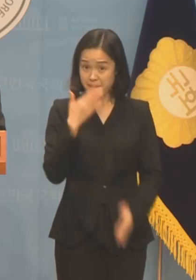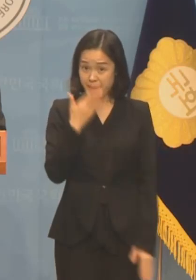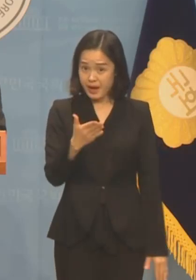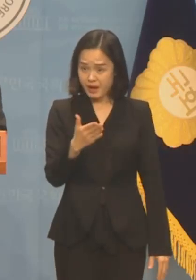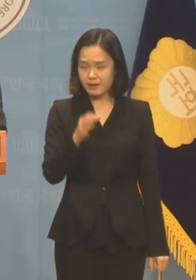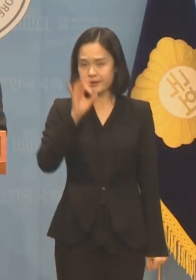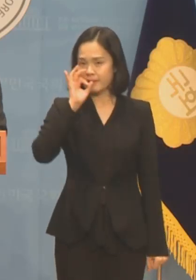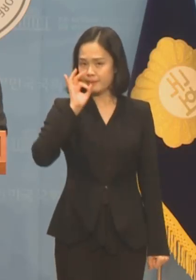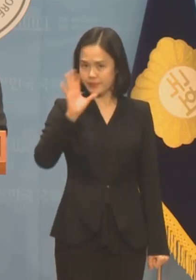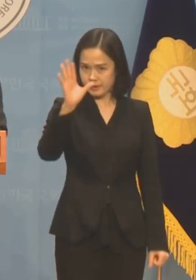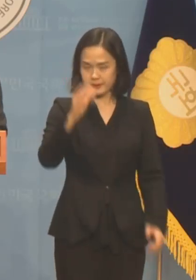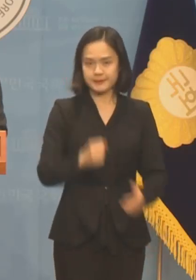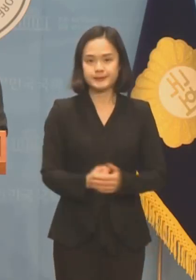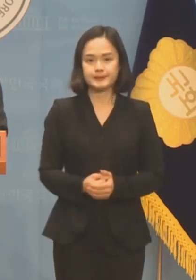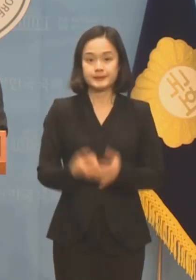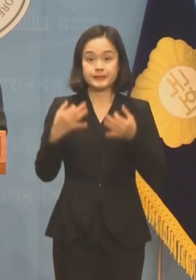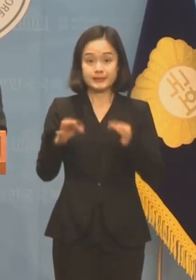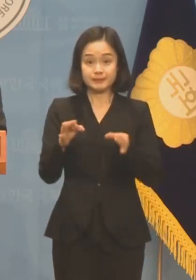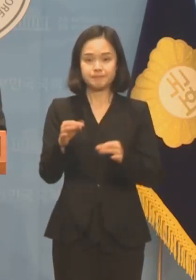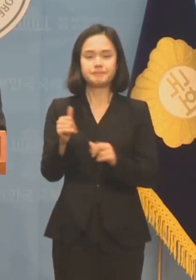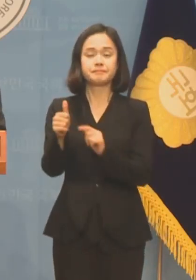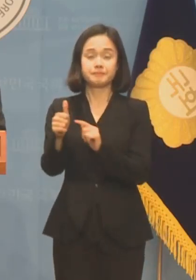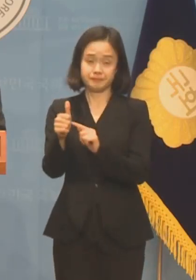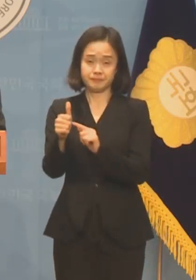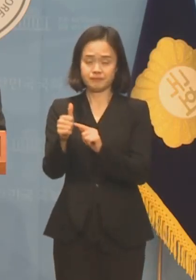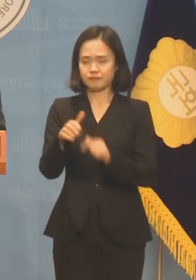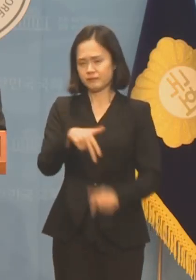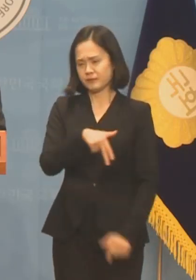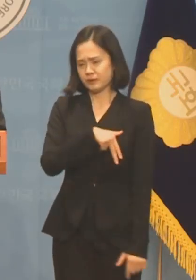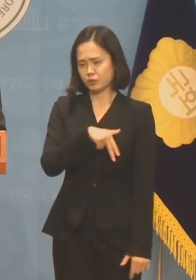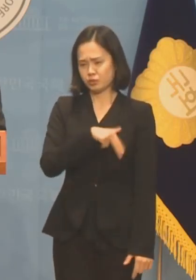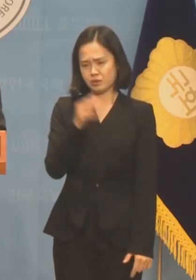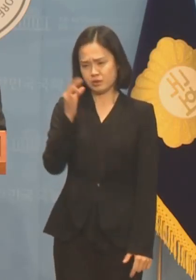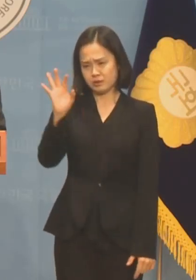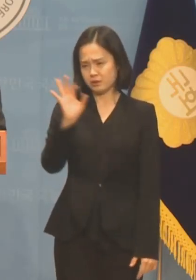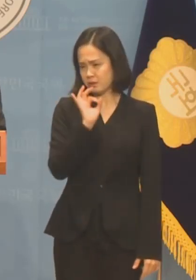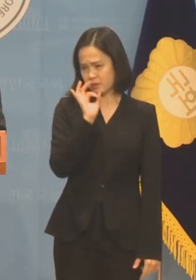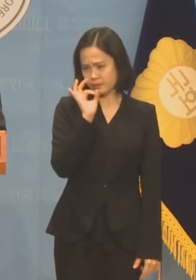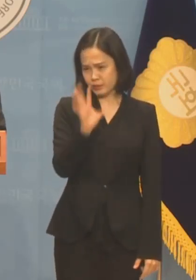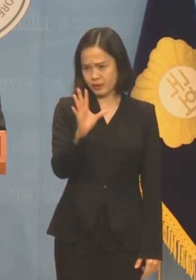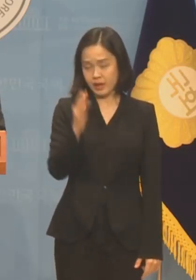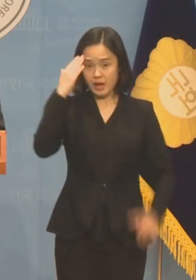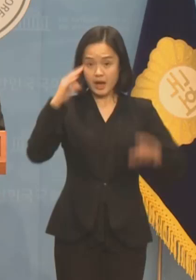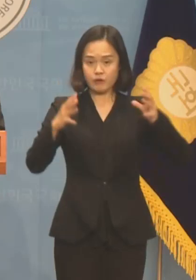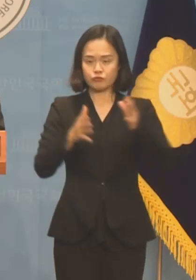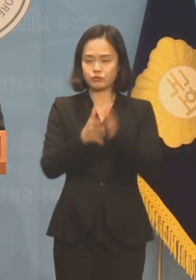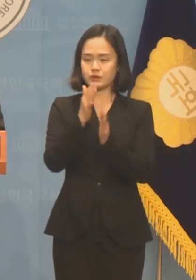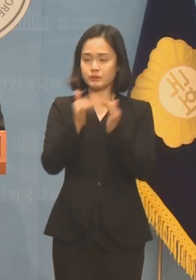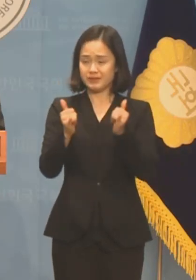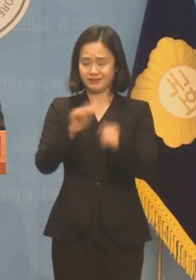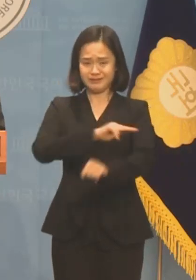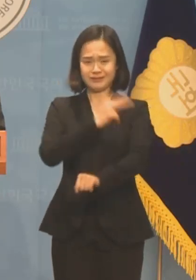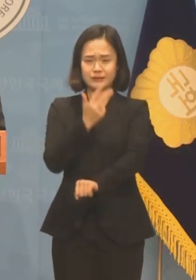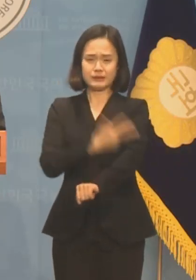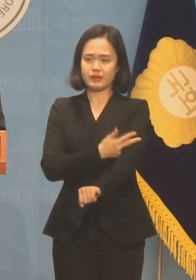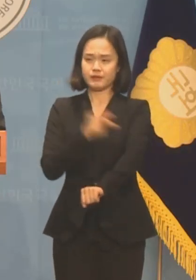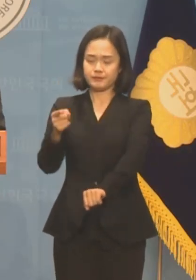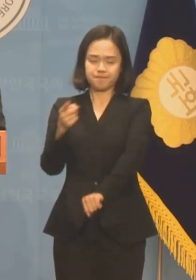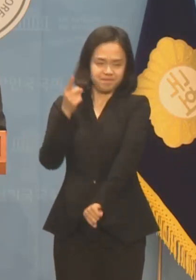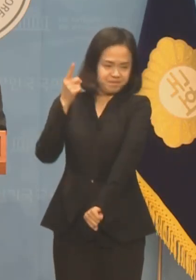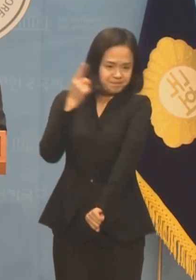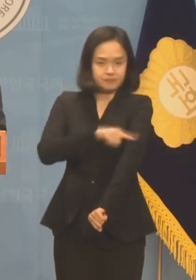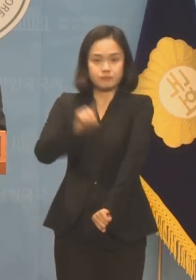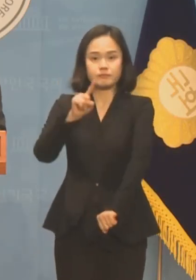김민전 의원은 국회의원은커녕 민주공화국 대한민국 시민으로서의 자격조차 아예